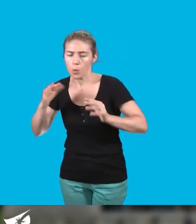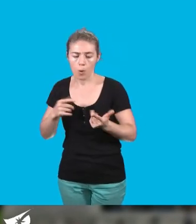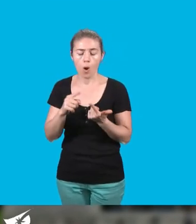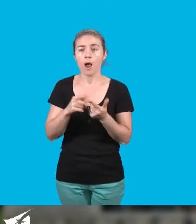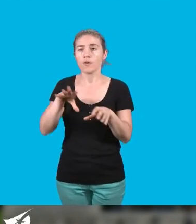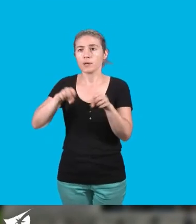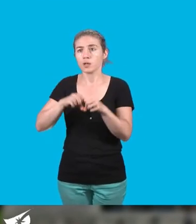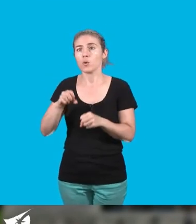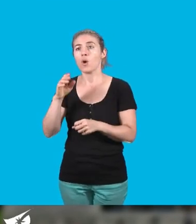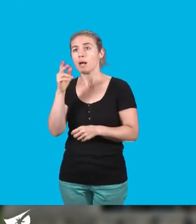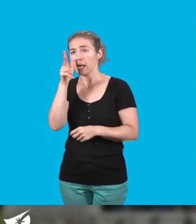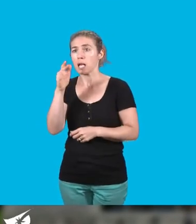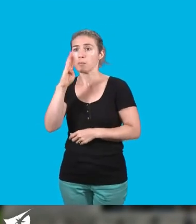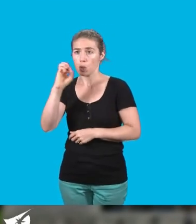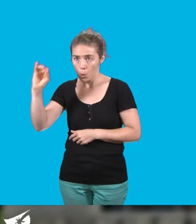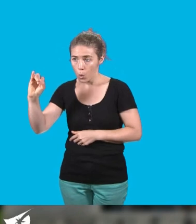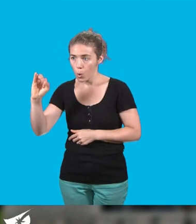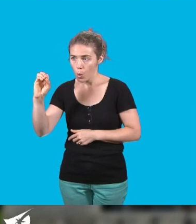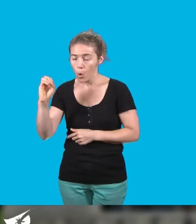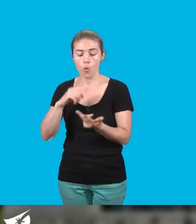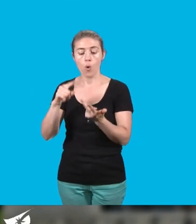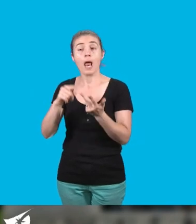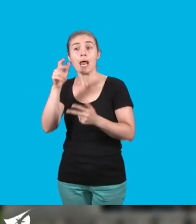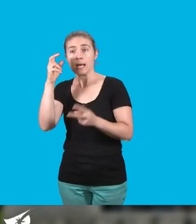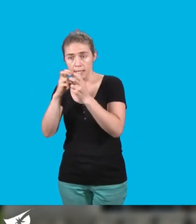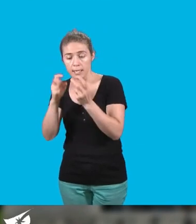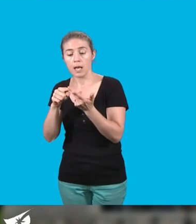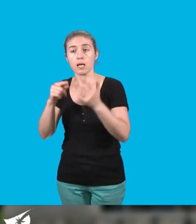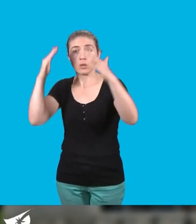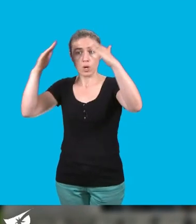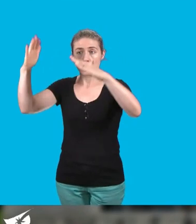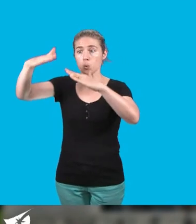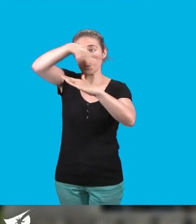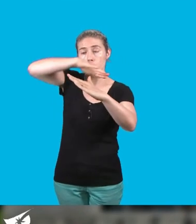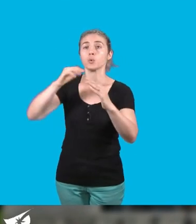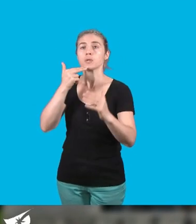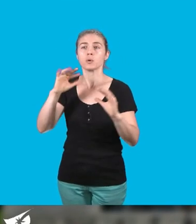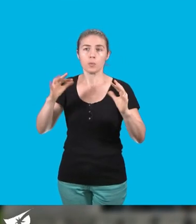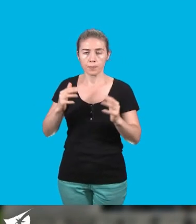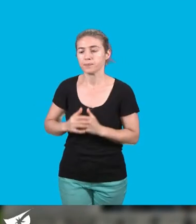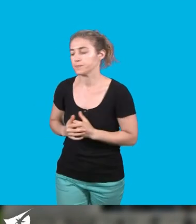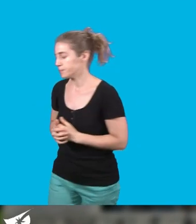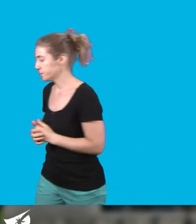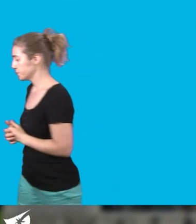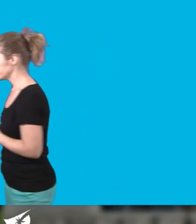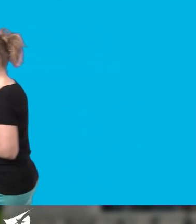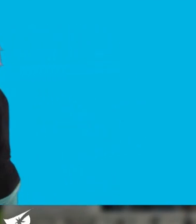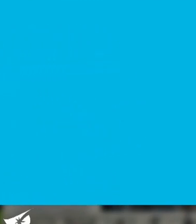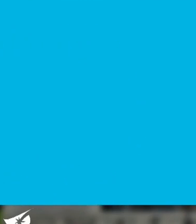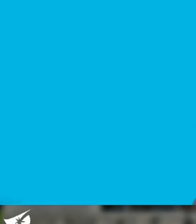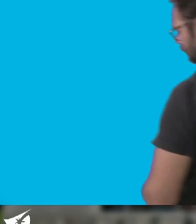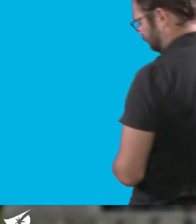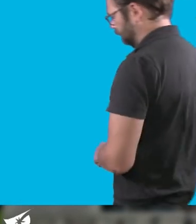biogaz ou encore d'électricité et de toiture utile. Le rappel des grandes ambitions de ce